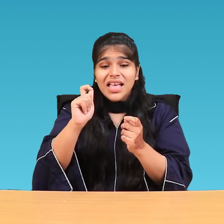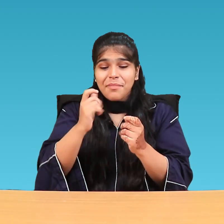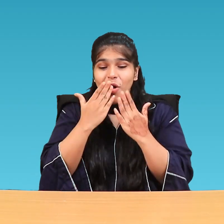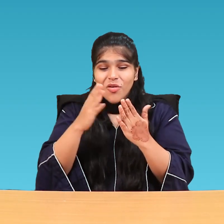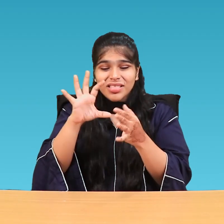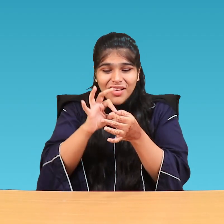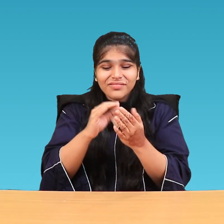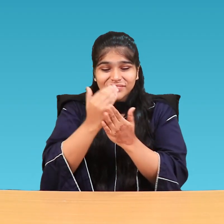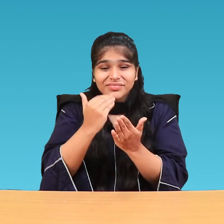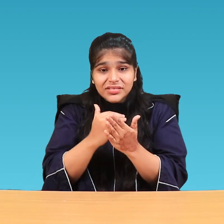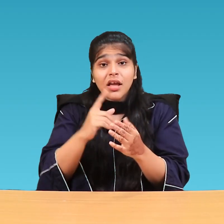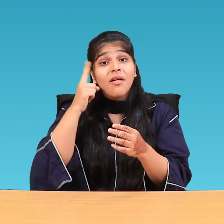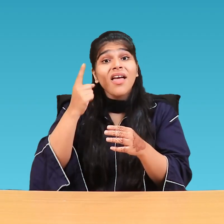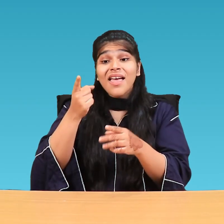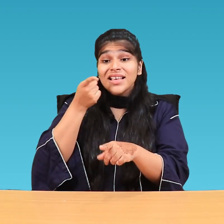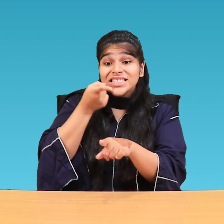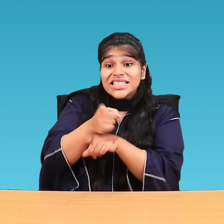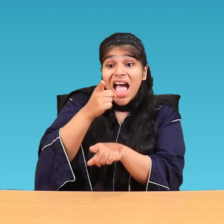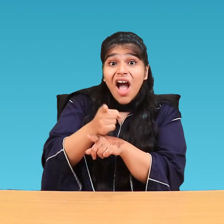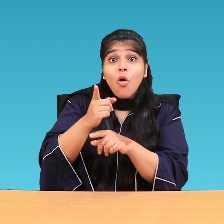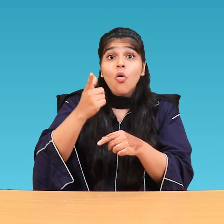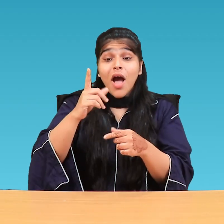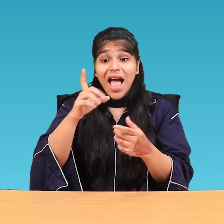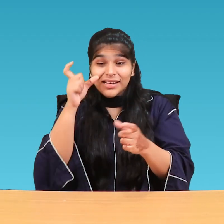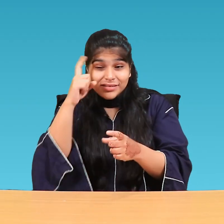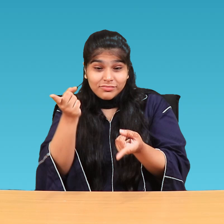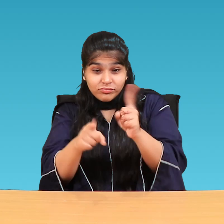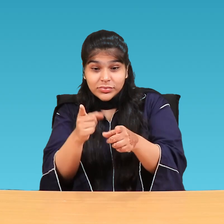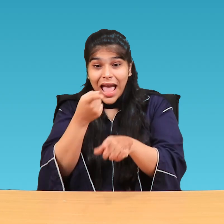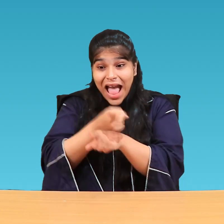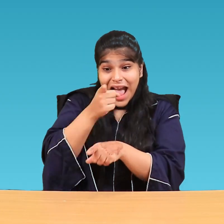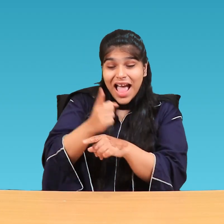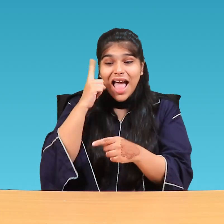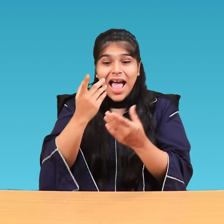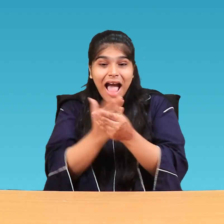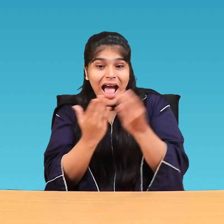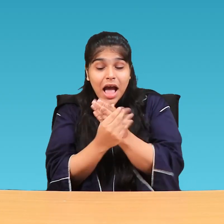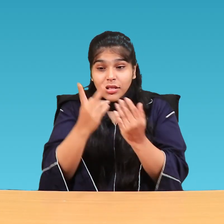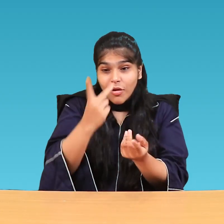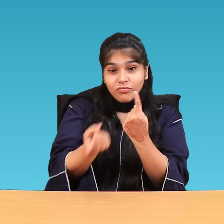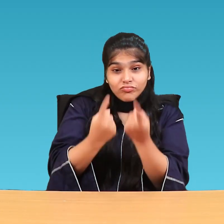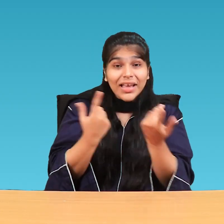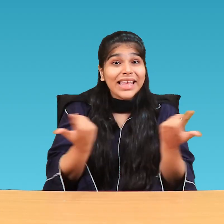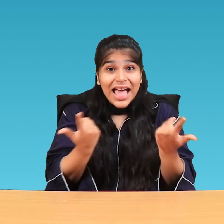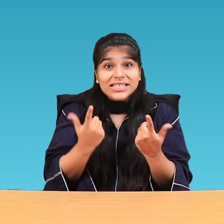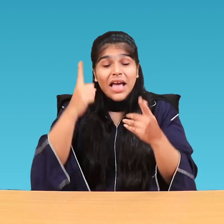جو ڈفرینٹ ٹیچنگ سٹائلز ہیں یا پھر بچوں کی کریٹیوٹی کیسے لانی ہے، کرٹیکل تھنکنگ اوپر کیسے لانی ہے، اس